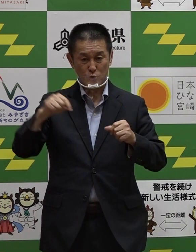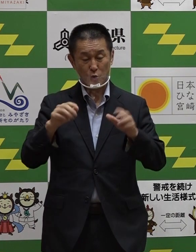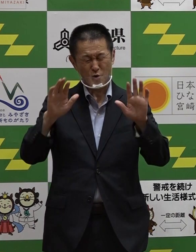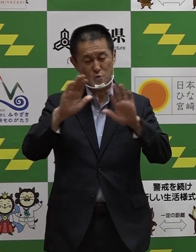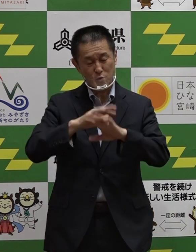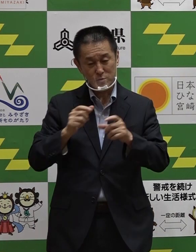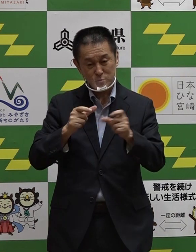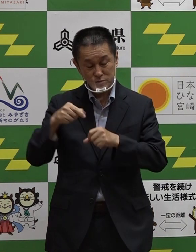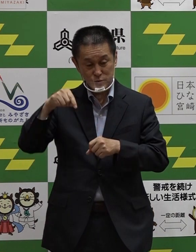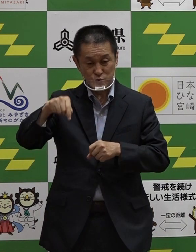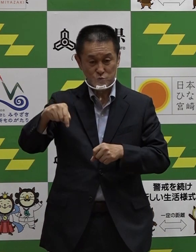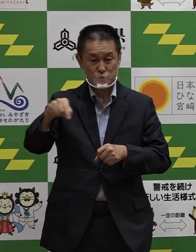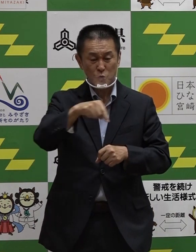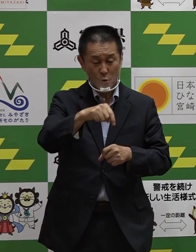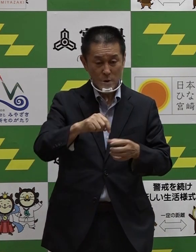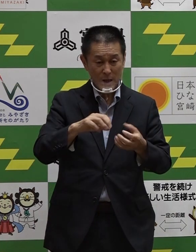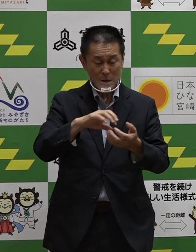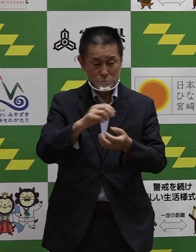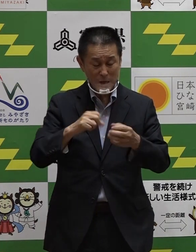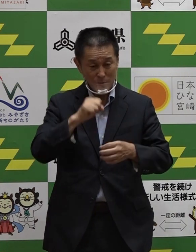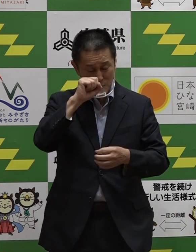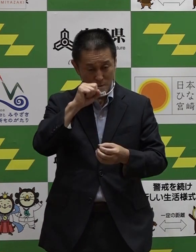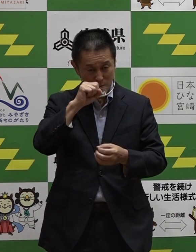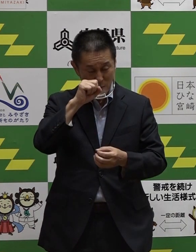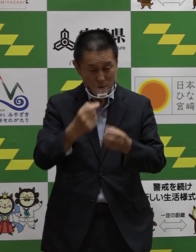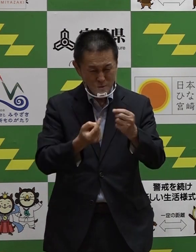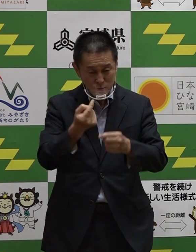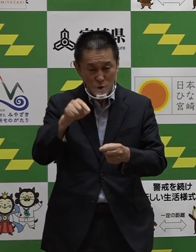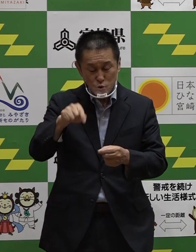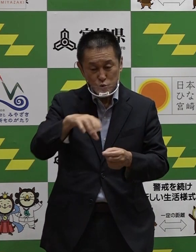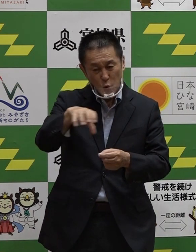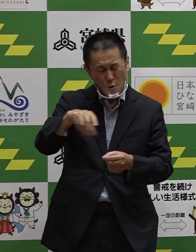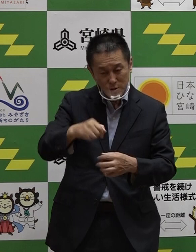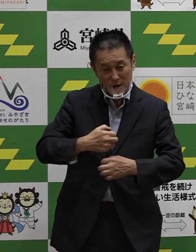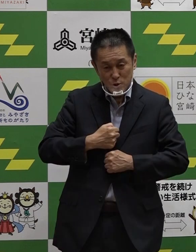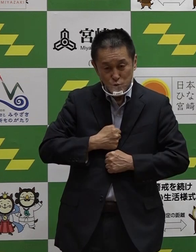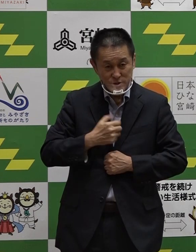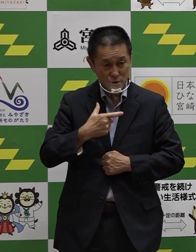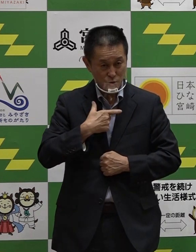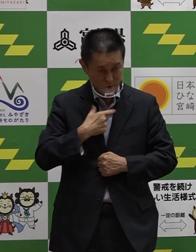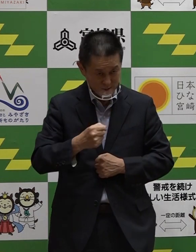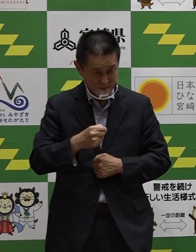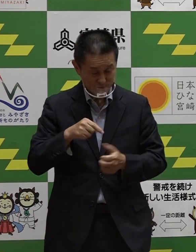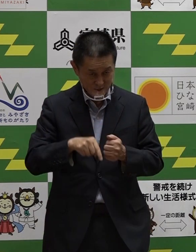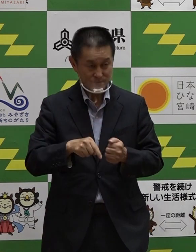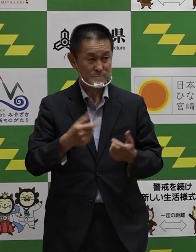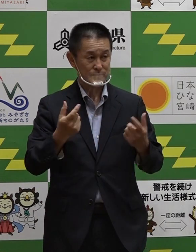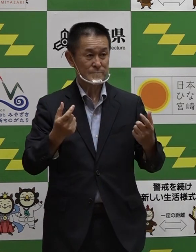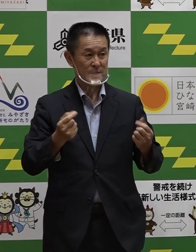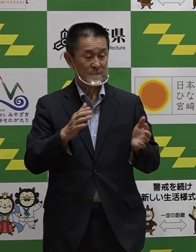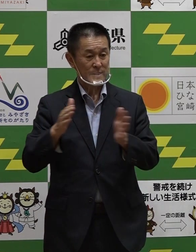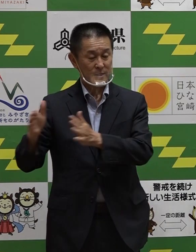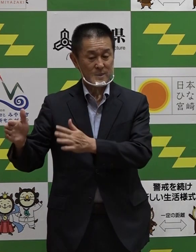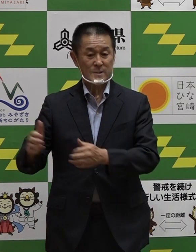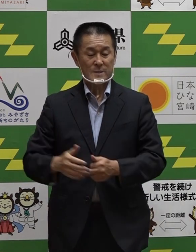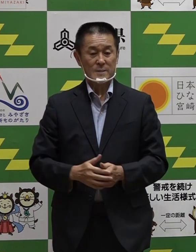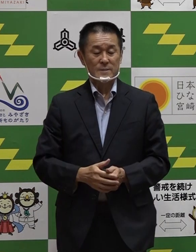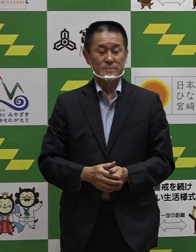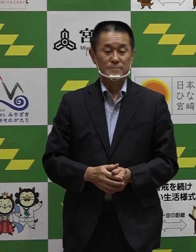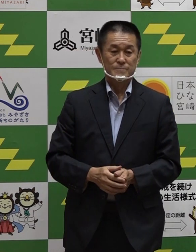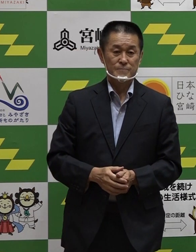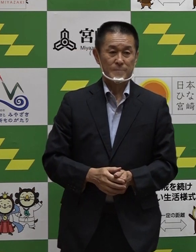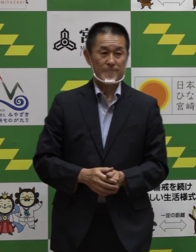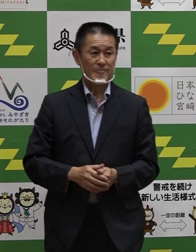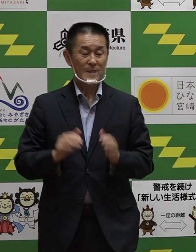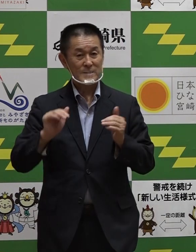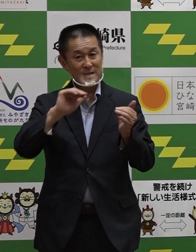の街じゃないですけど、そういうクラスターが発生している場合は気をつけてください。はい、あと、例えば高